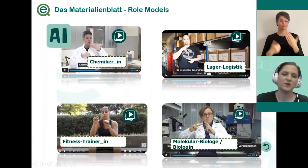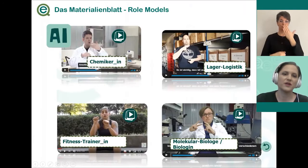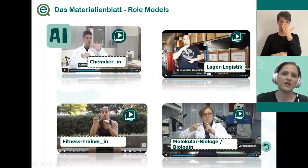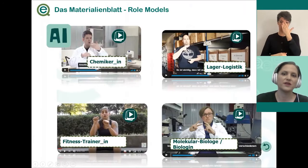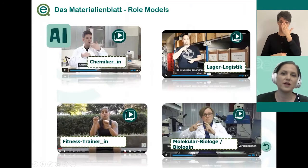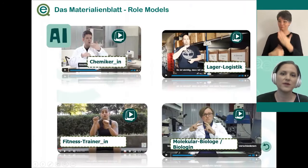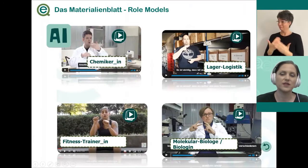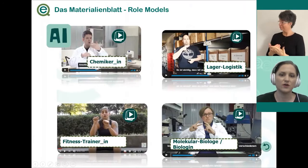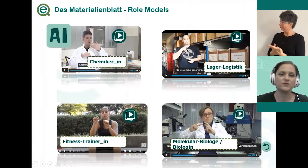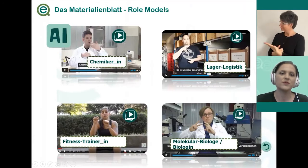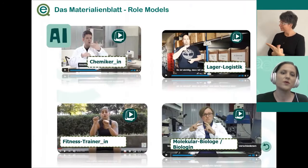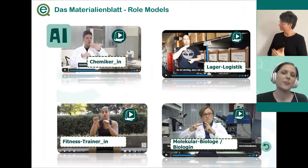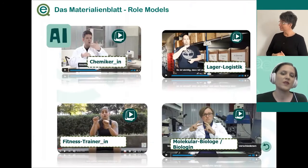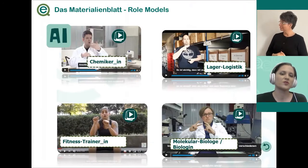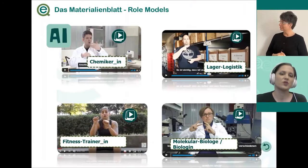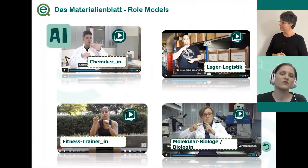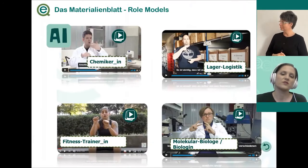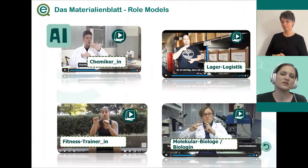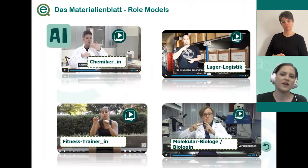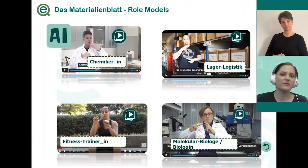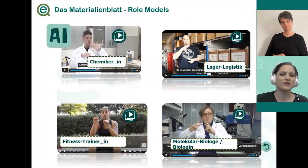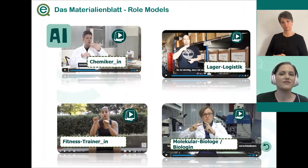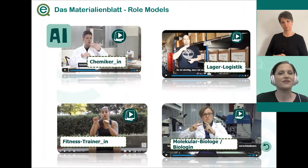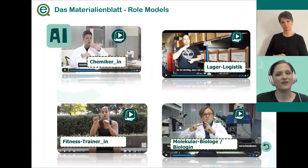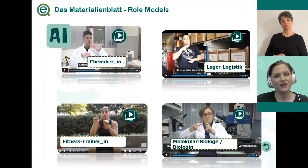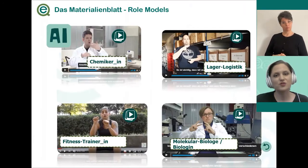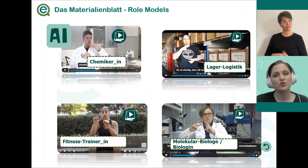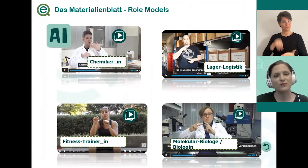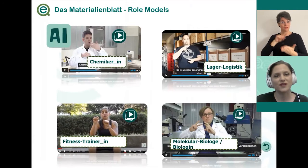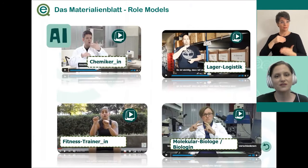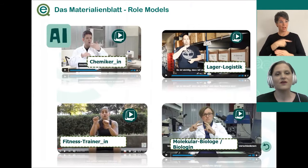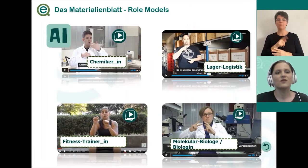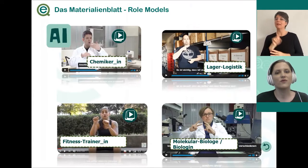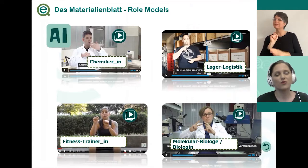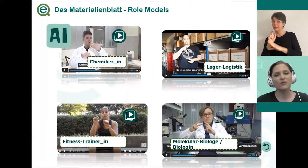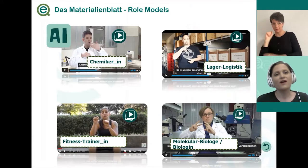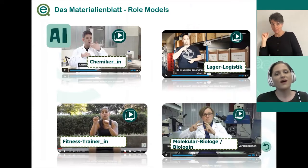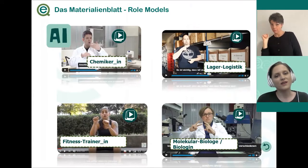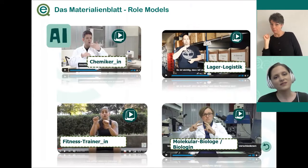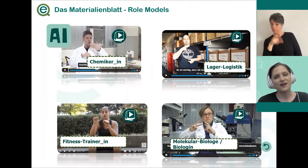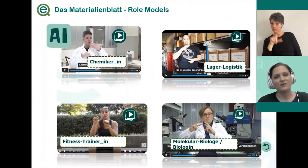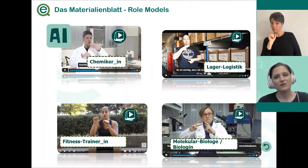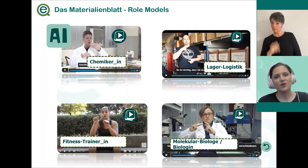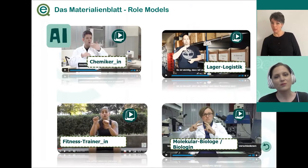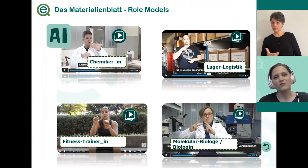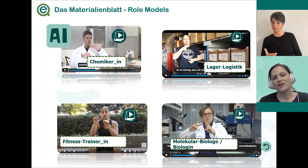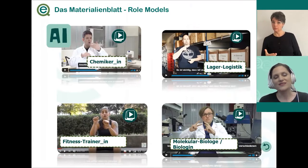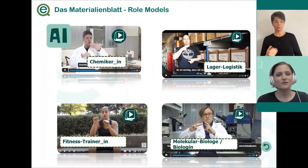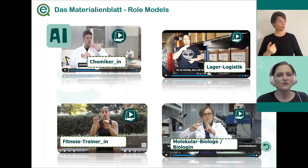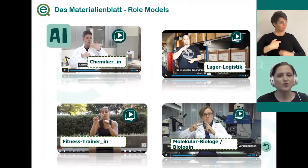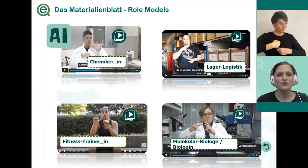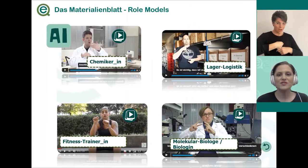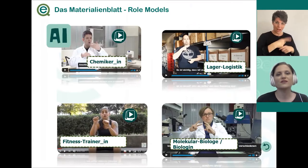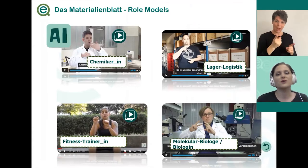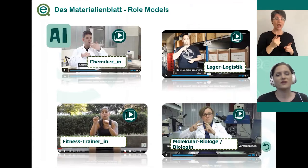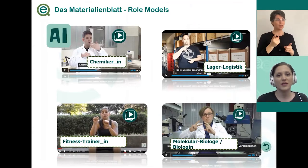zum Beispiel ein Materialblatt auf. Das können wir unseren Teilnehmenden digital zukommen lassen. Warum? Alle Teilnehmenden bekommen für den